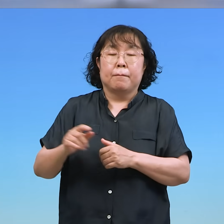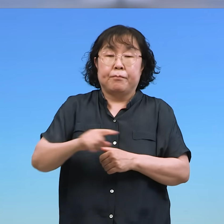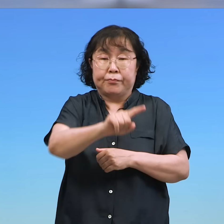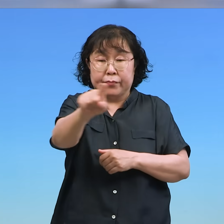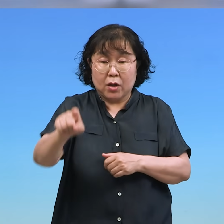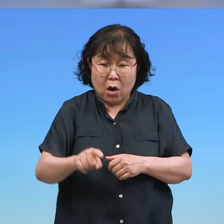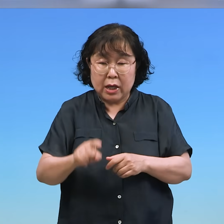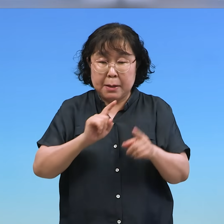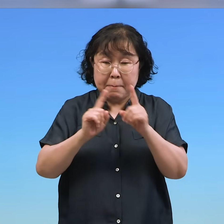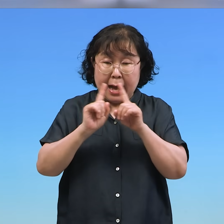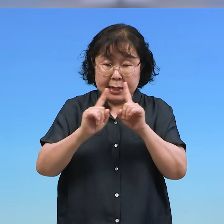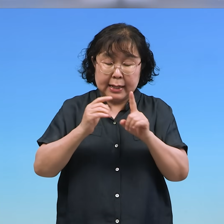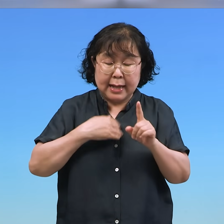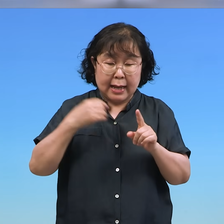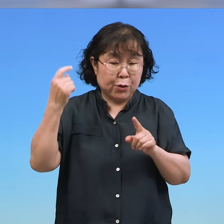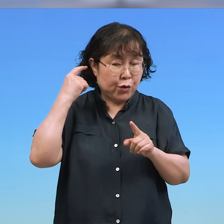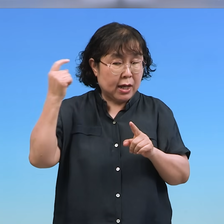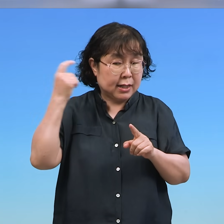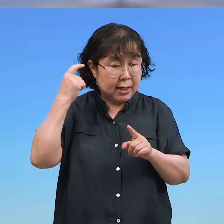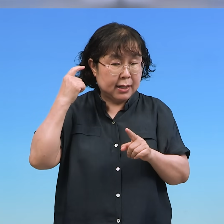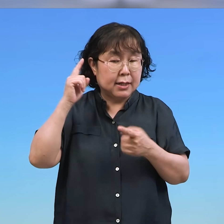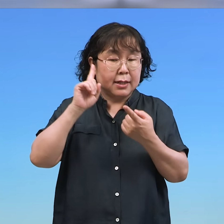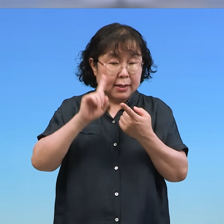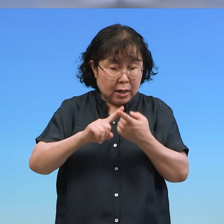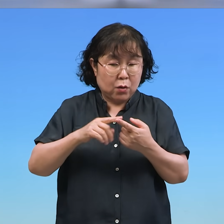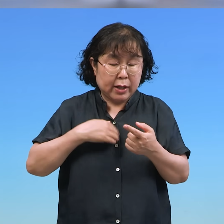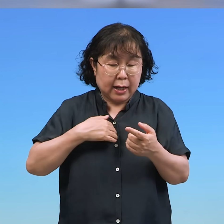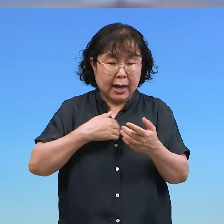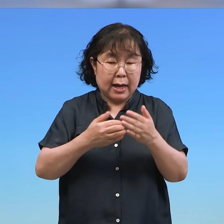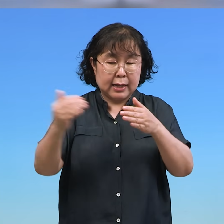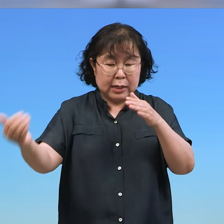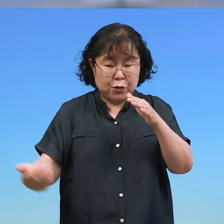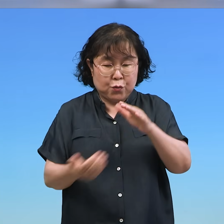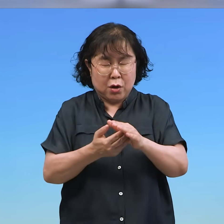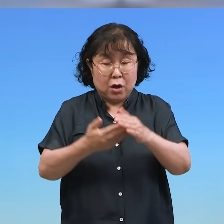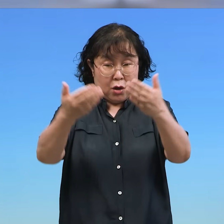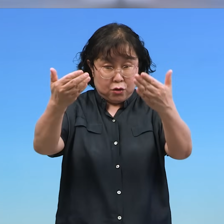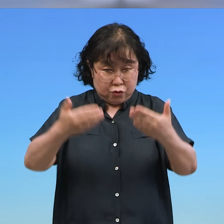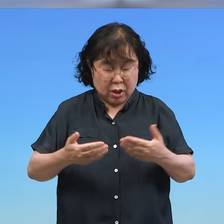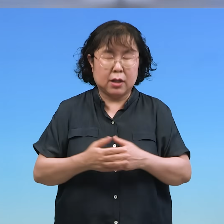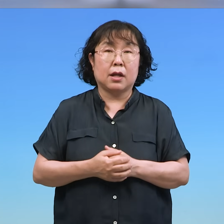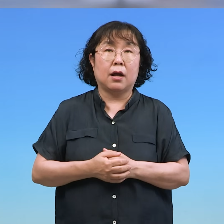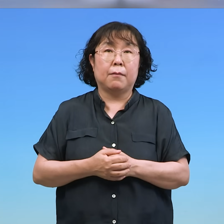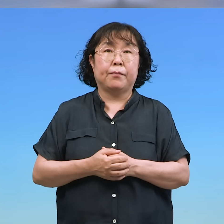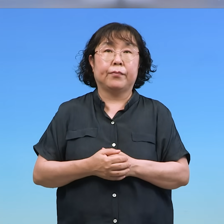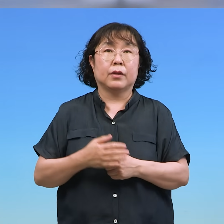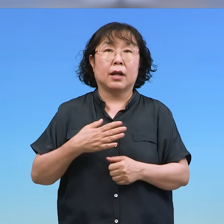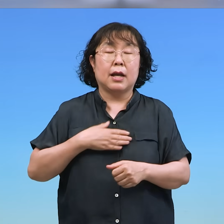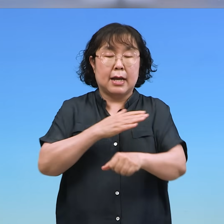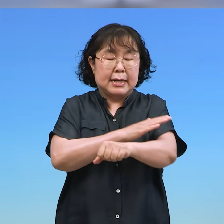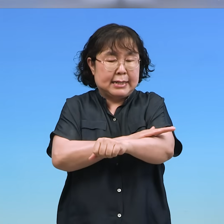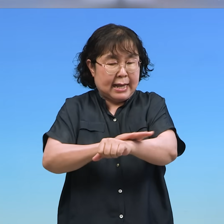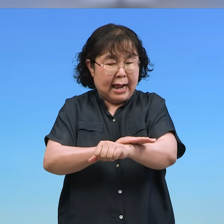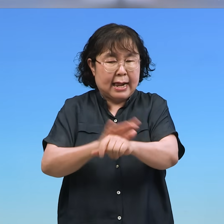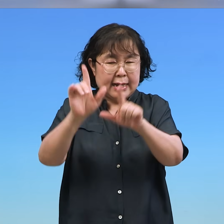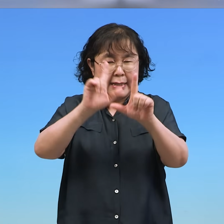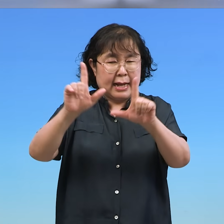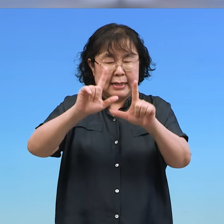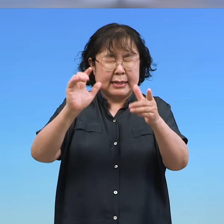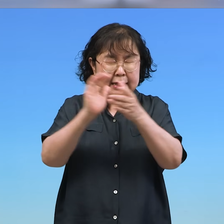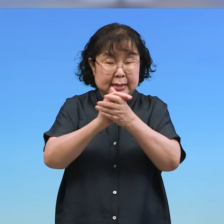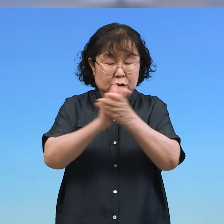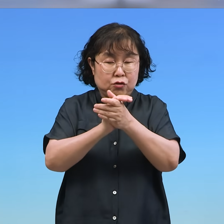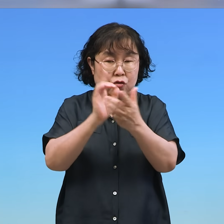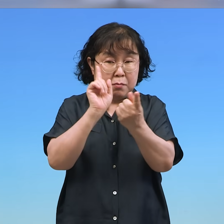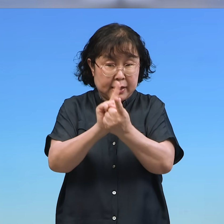내 귀에 들린 대로 그대로 해주겠다. 그래서 친구 만나면, 더군다나 잘 사는 친구 만나면, 스포츠카 모는